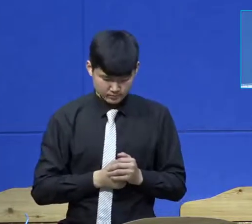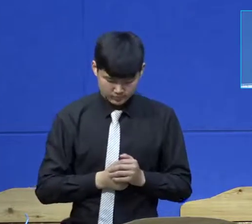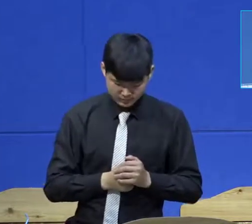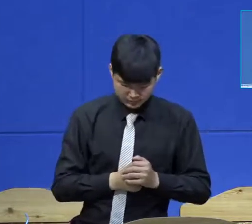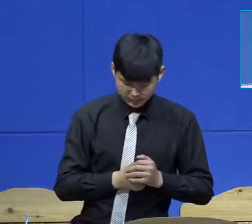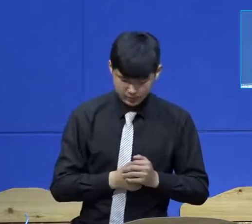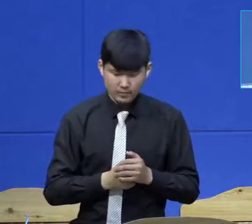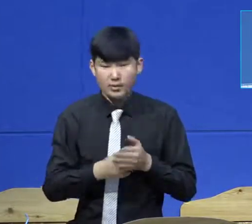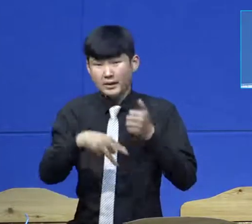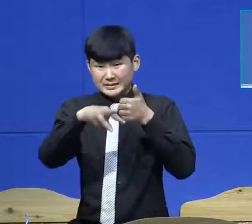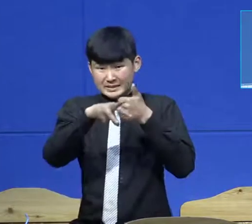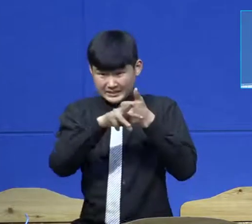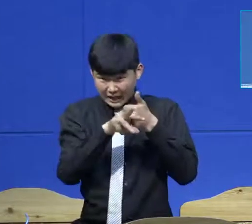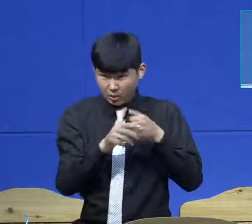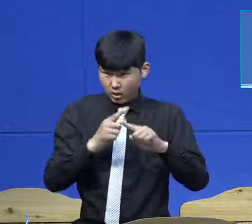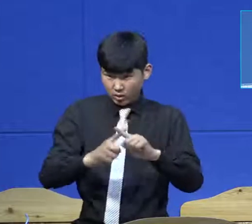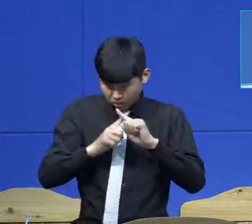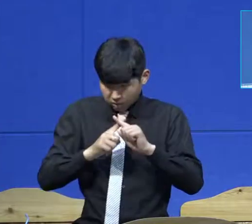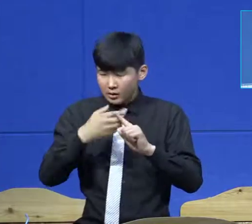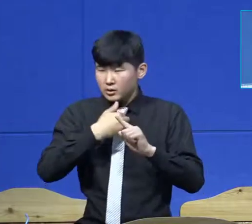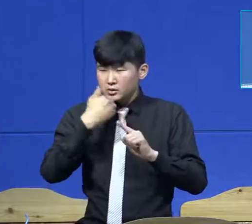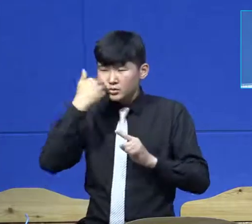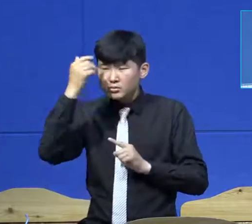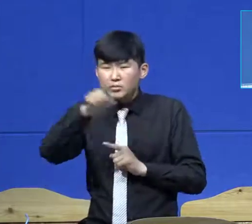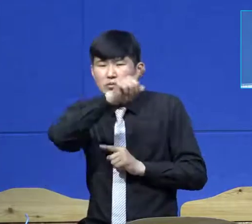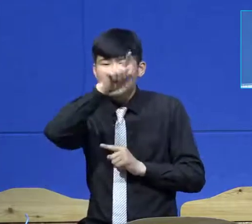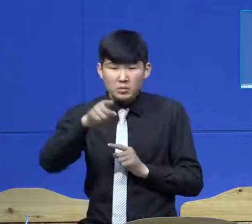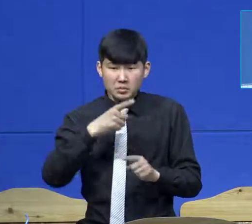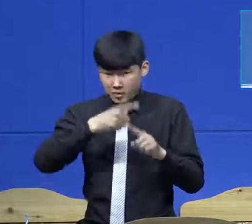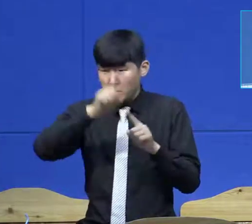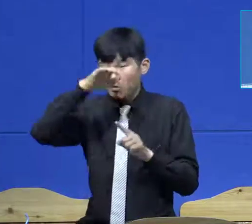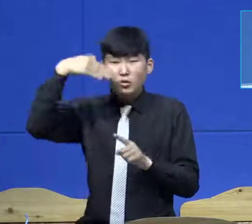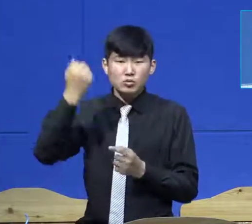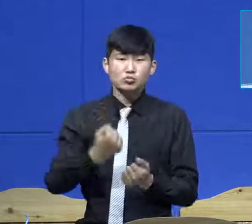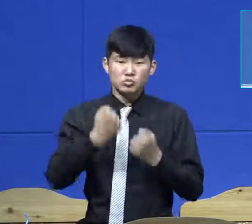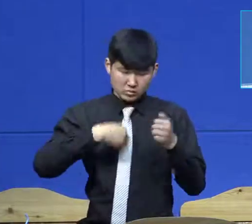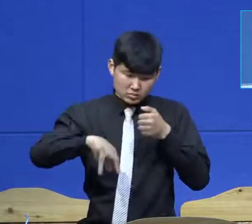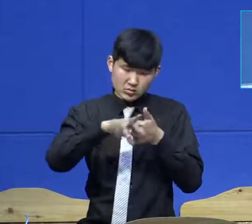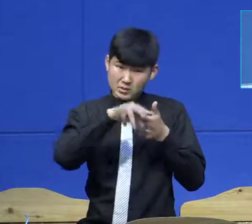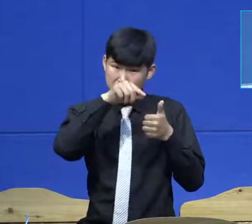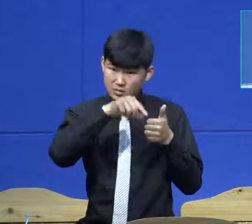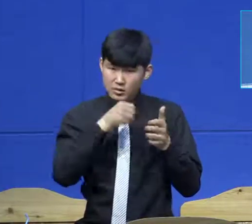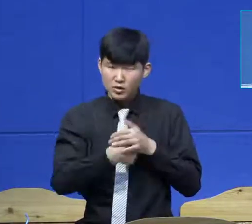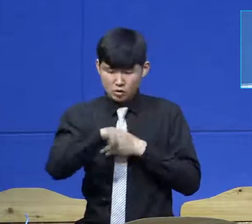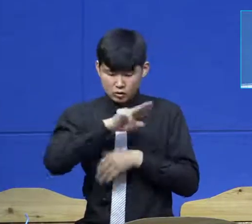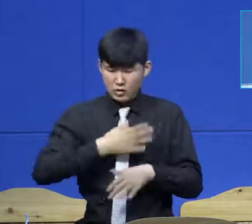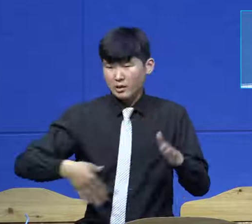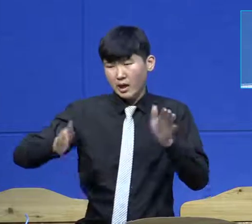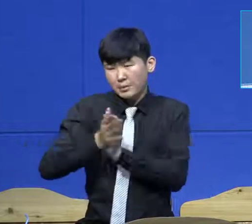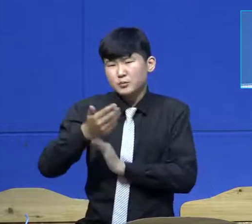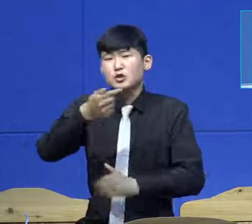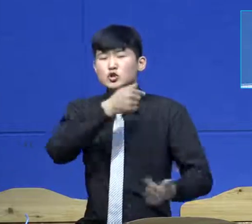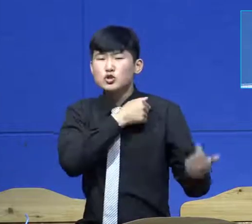нь сайн мэдээний хоригдол болсон надаас бүү хүчээ. Мөн бурхны хүчээр сайн мэдээний төлөө надтай хамт